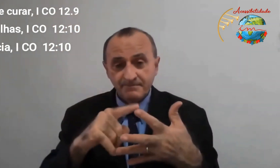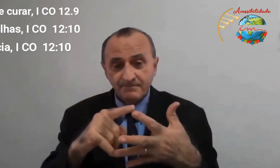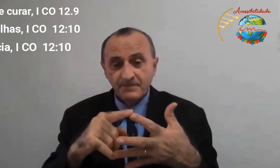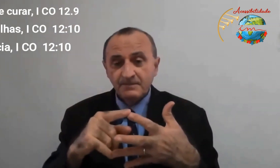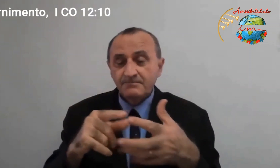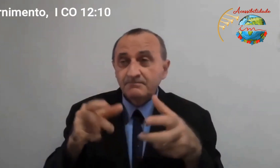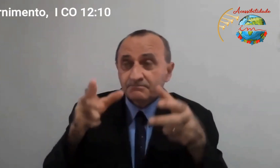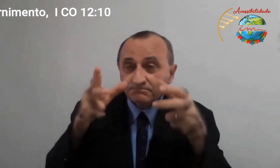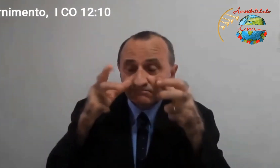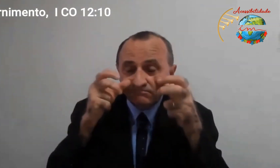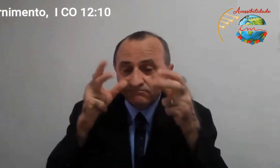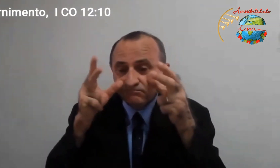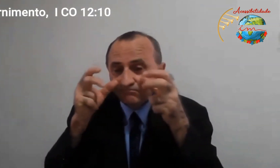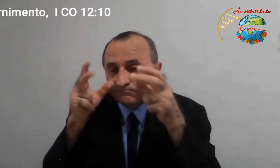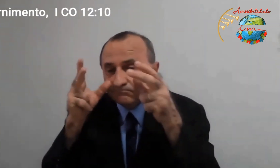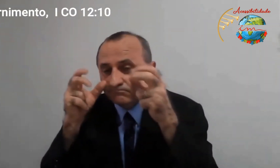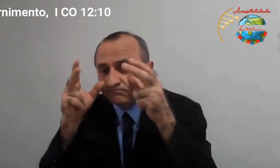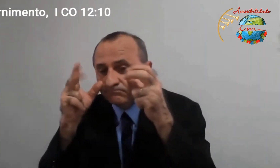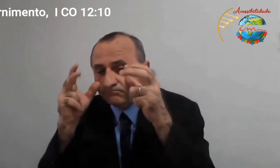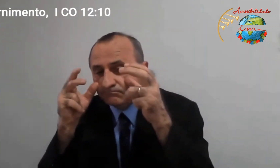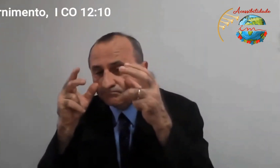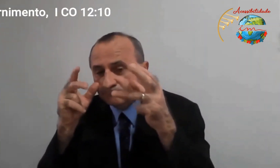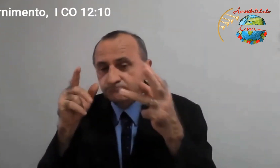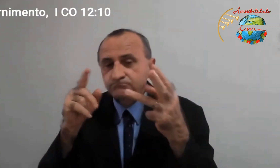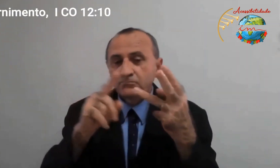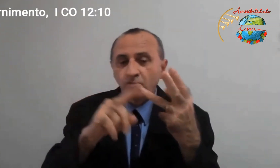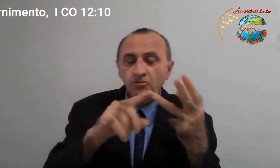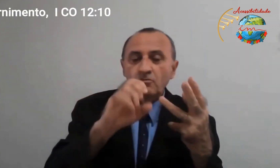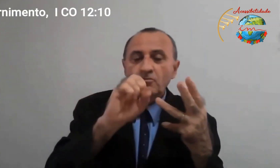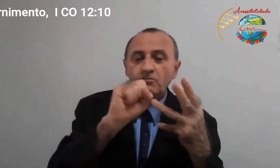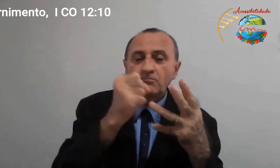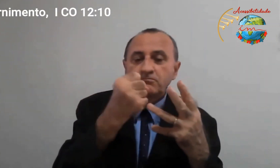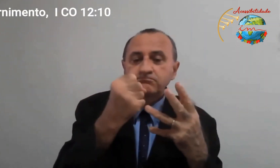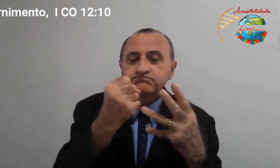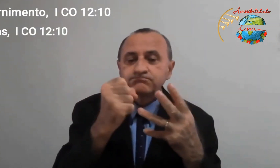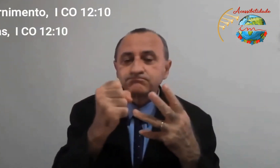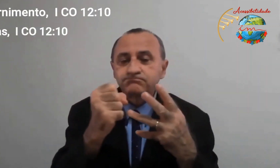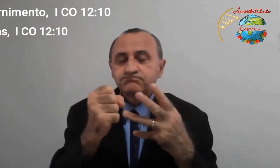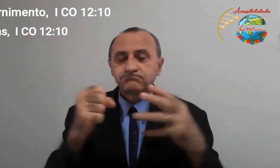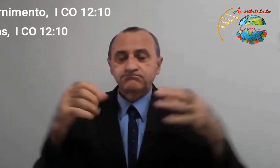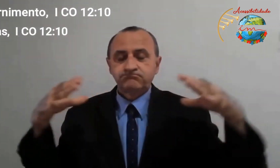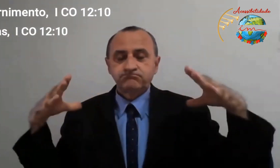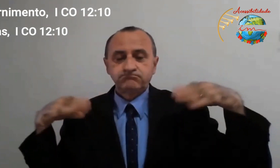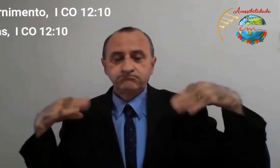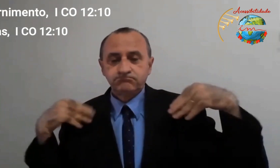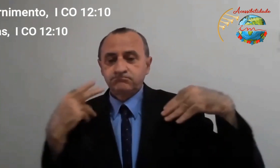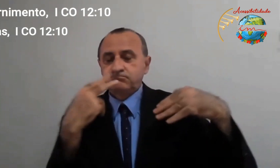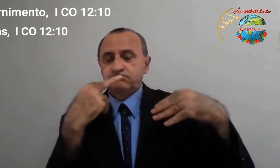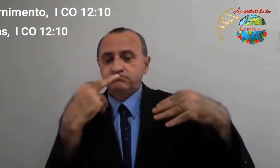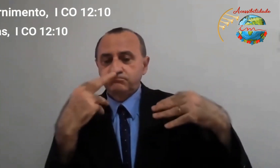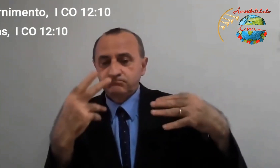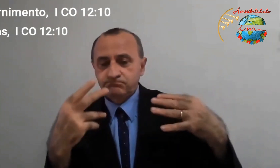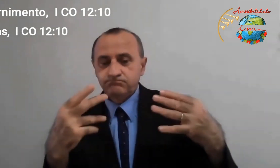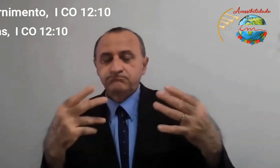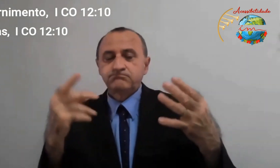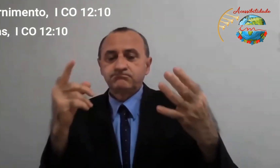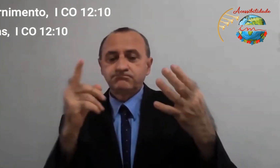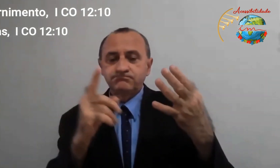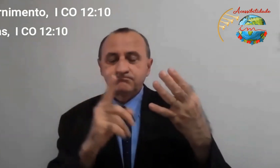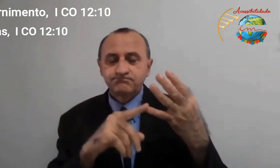Sétimo dom, discernimento. Oitavo dom, línguas estranhas. E